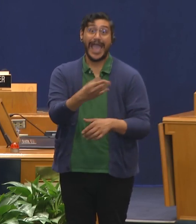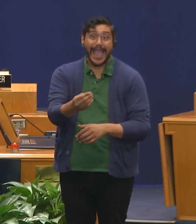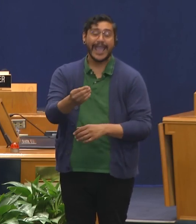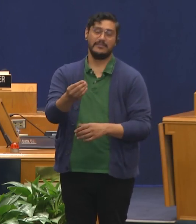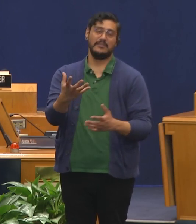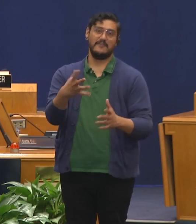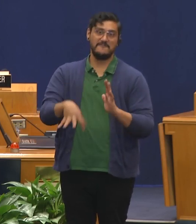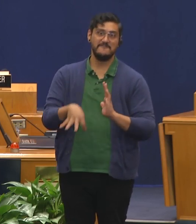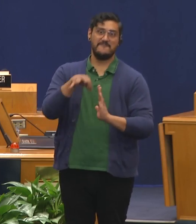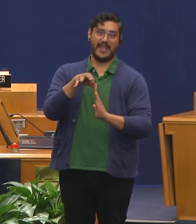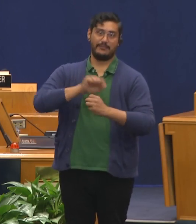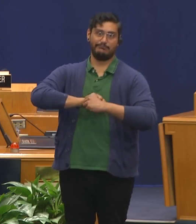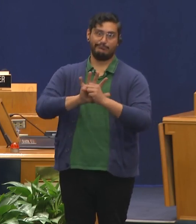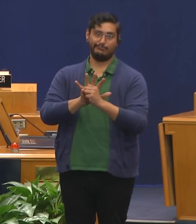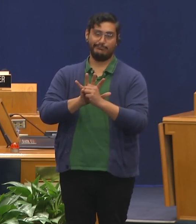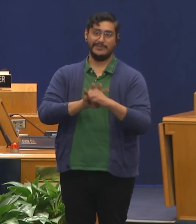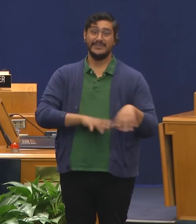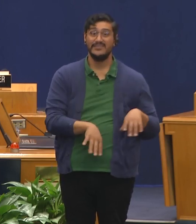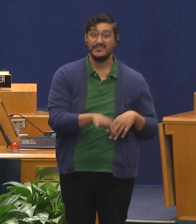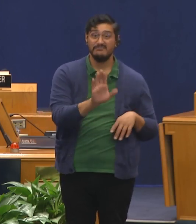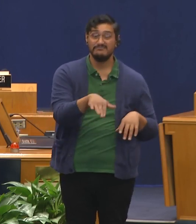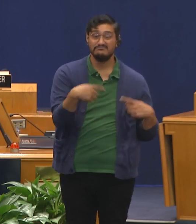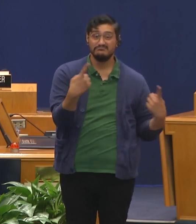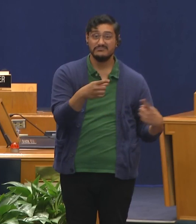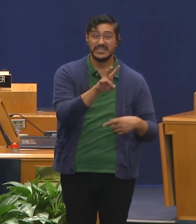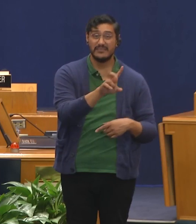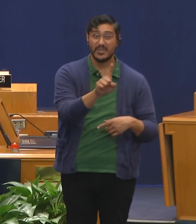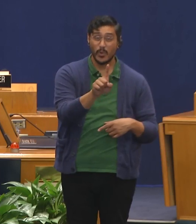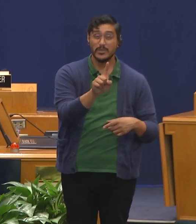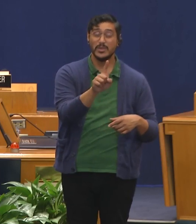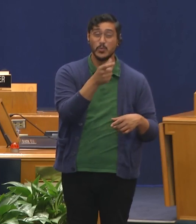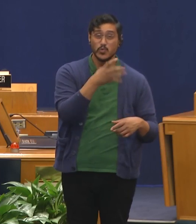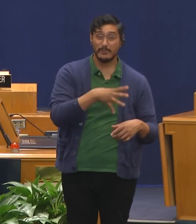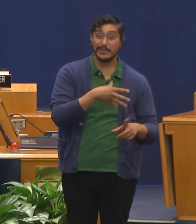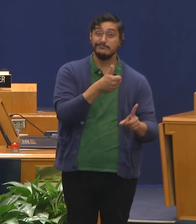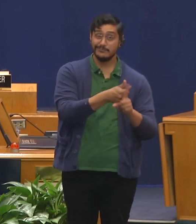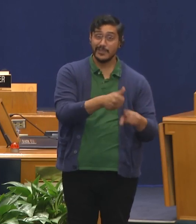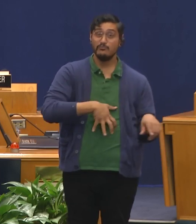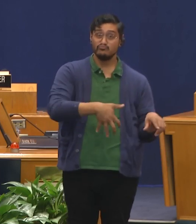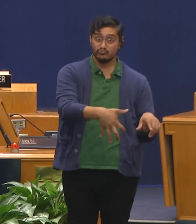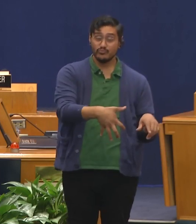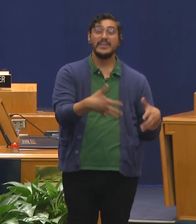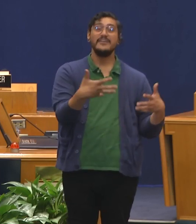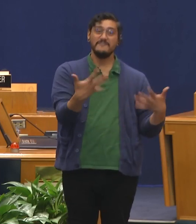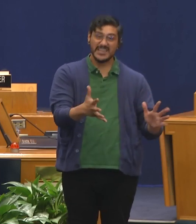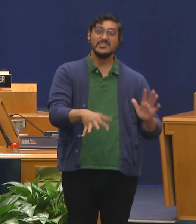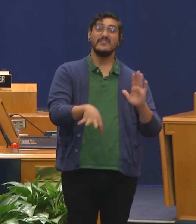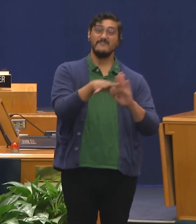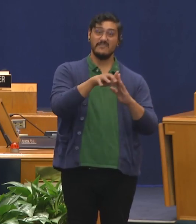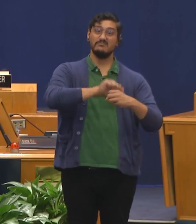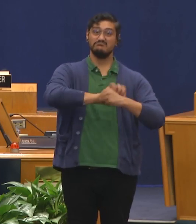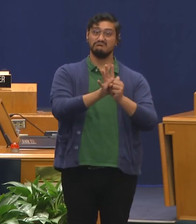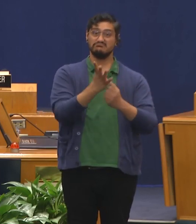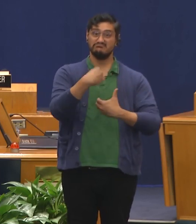hemos identificado 61 mujeres que están embarazadas y han dado pruebas positivas por